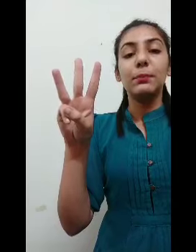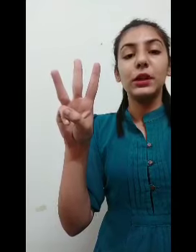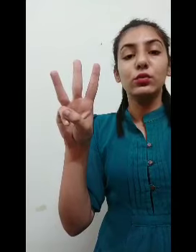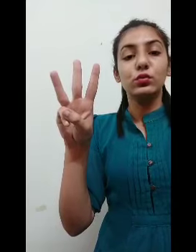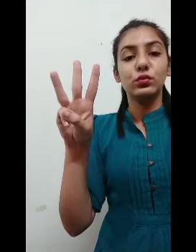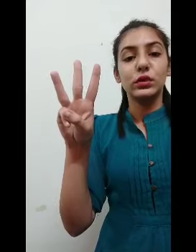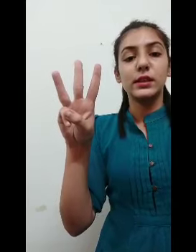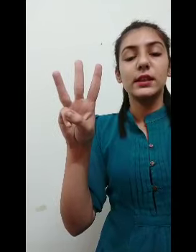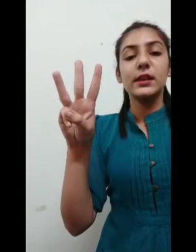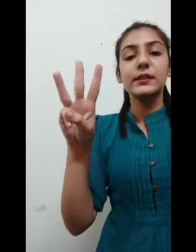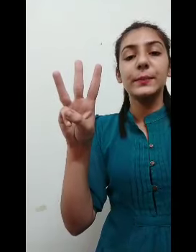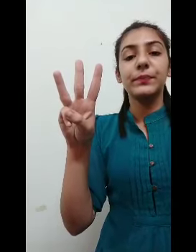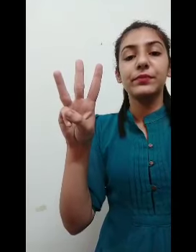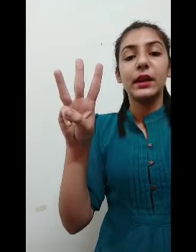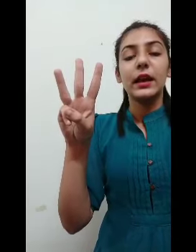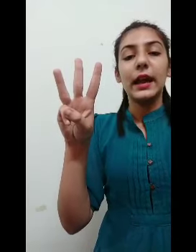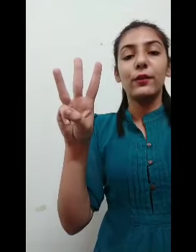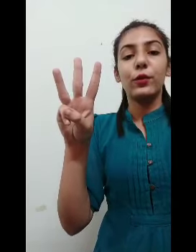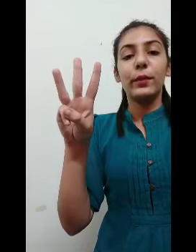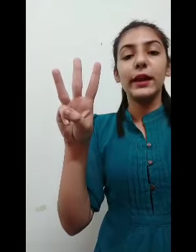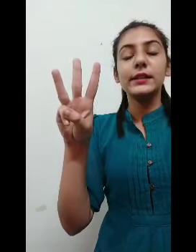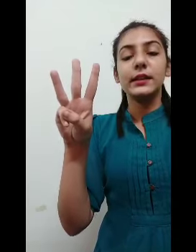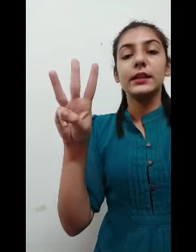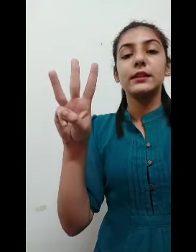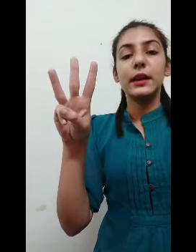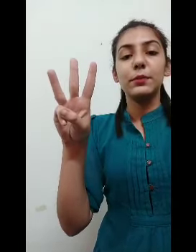डब्ल्यू, दिस इज अल्फाबेट डब्ल्यू,